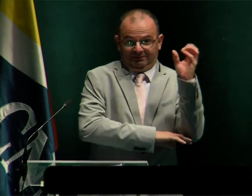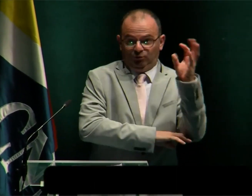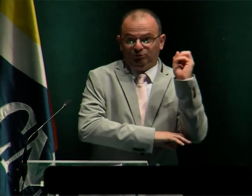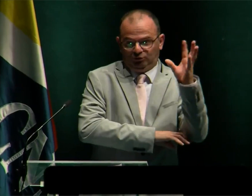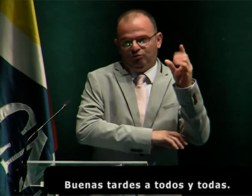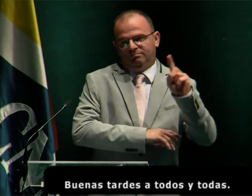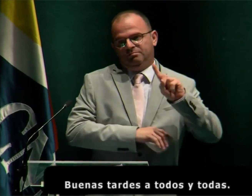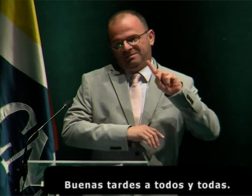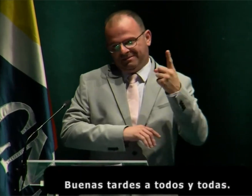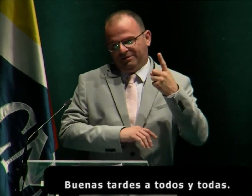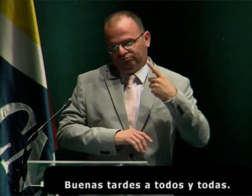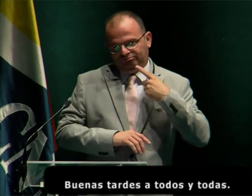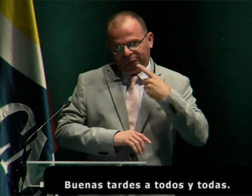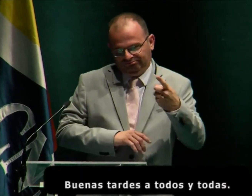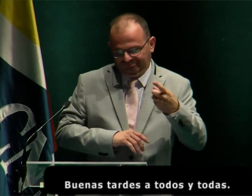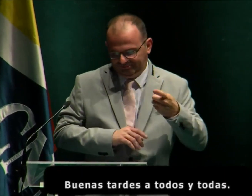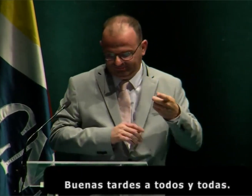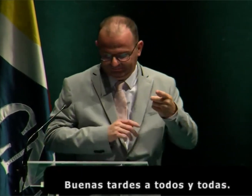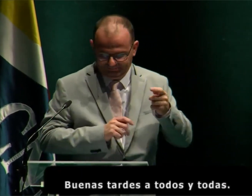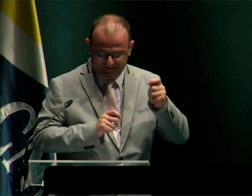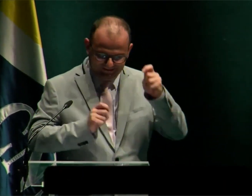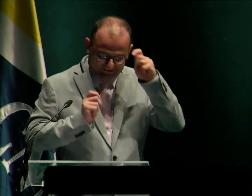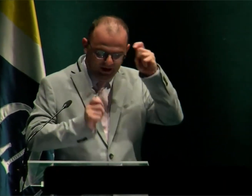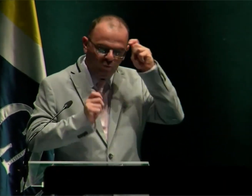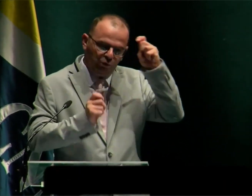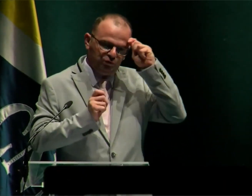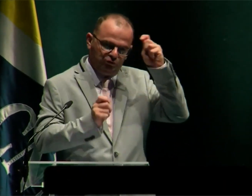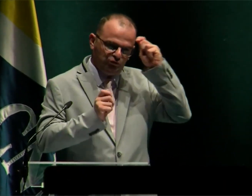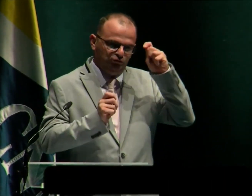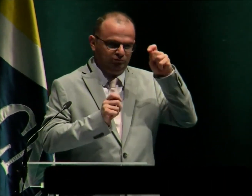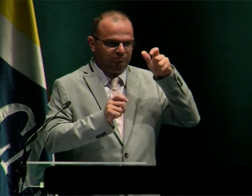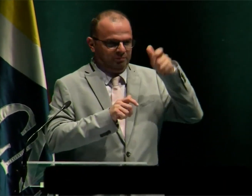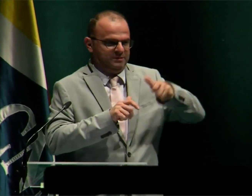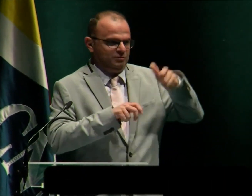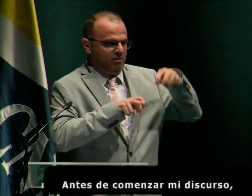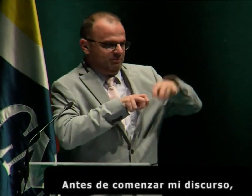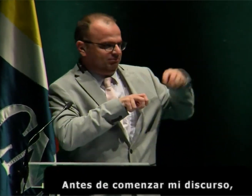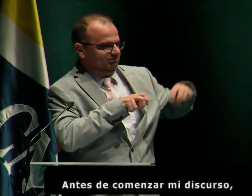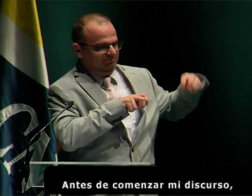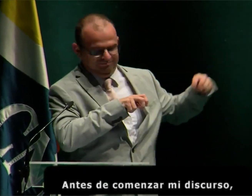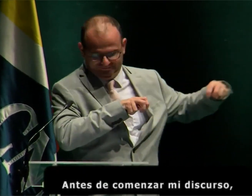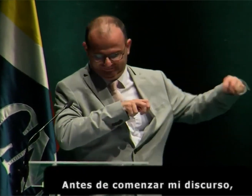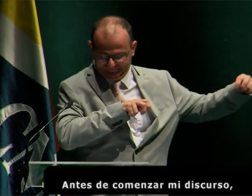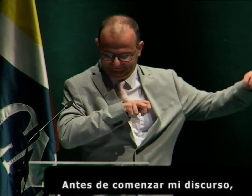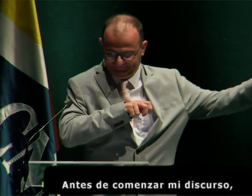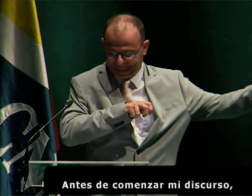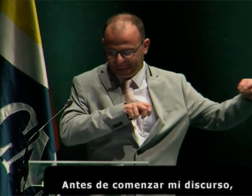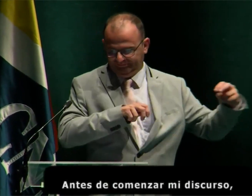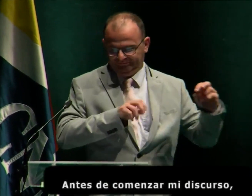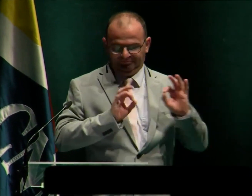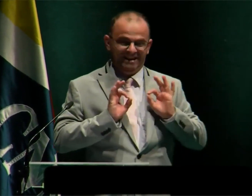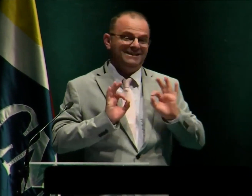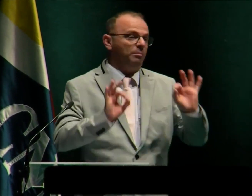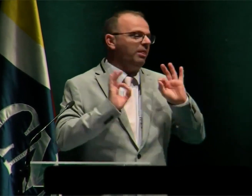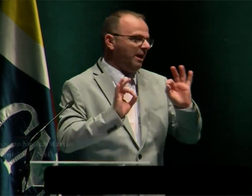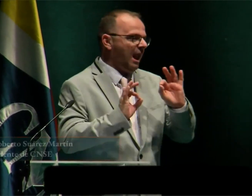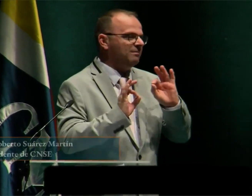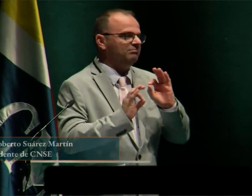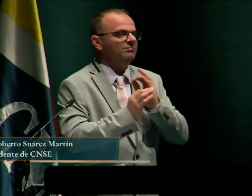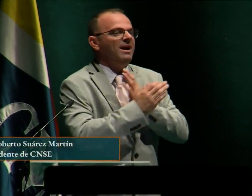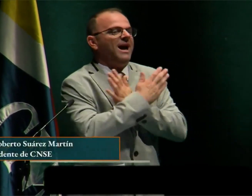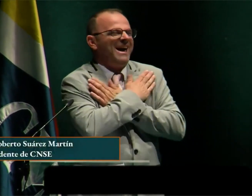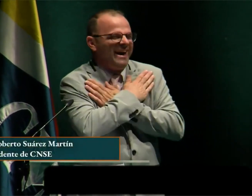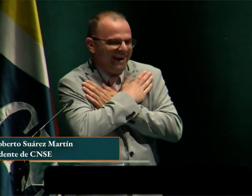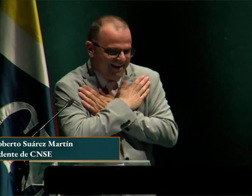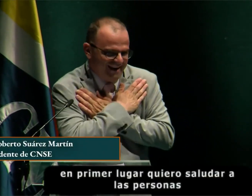comenzar mi discurso, en primer lugar, quiero saludar a las personas que me acompañan hoy en este